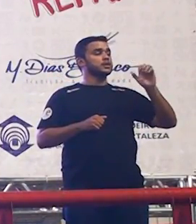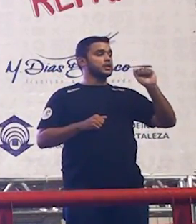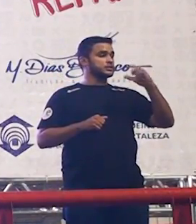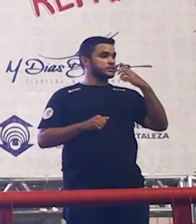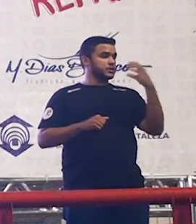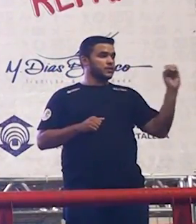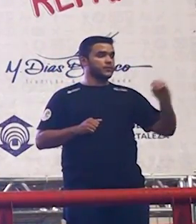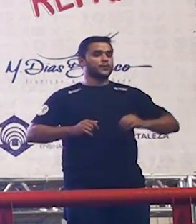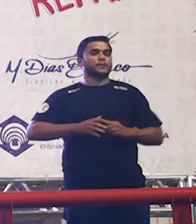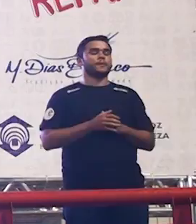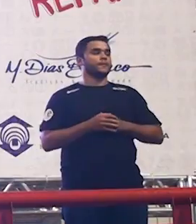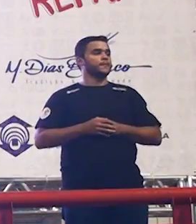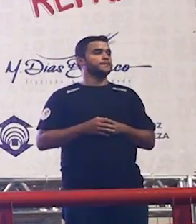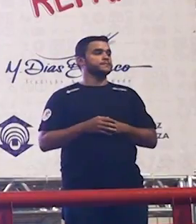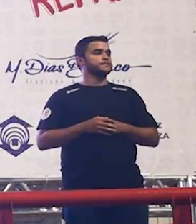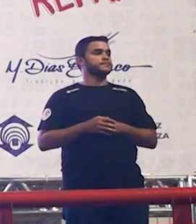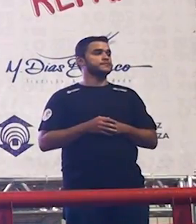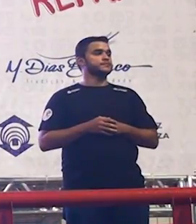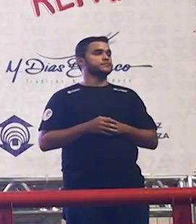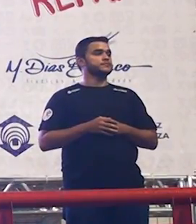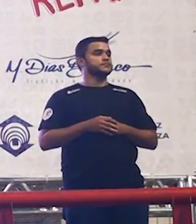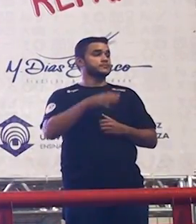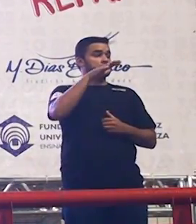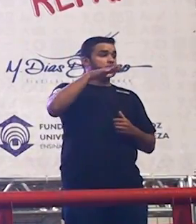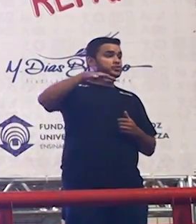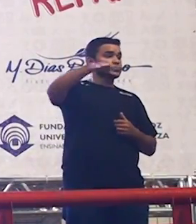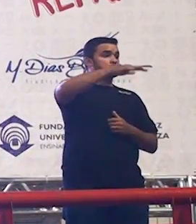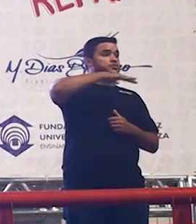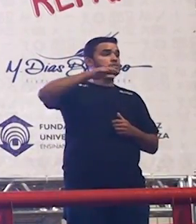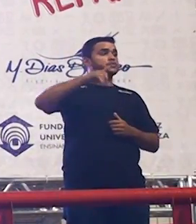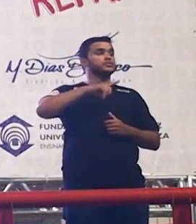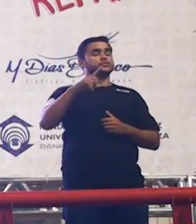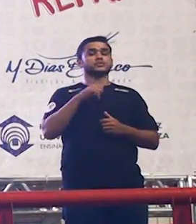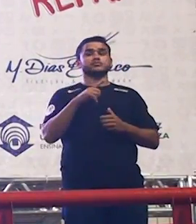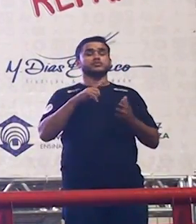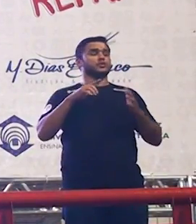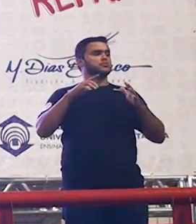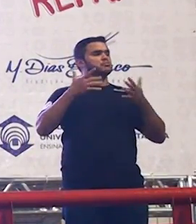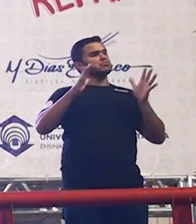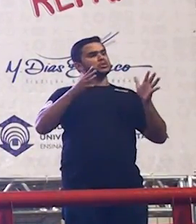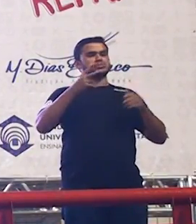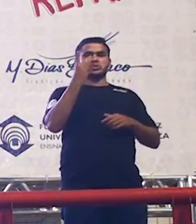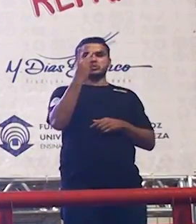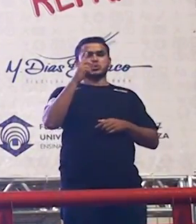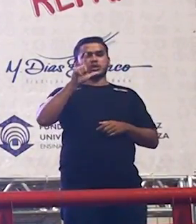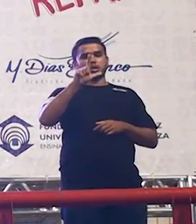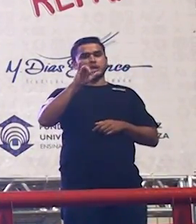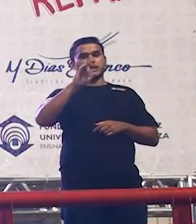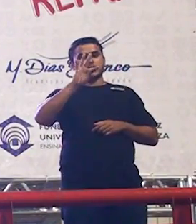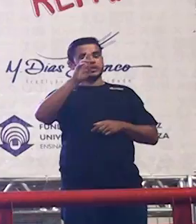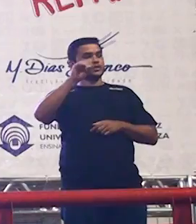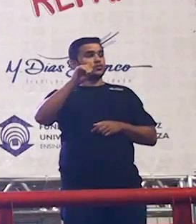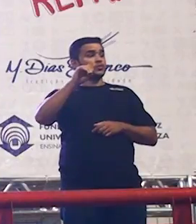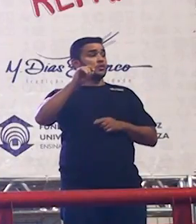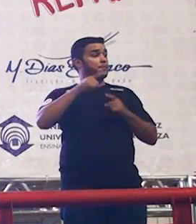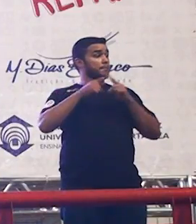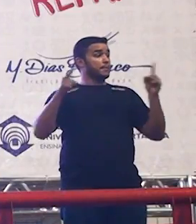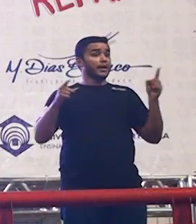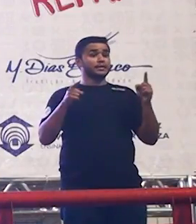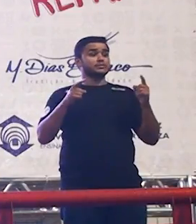saturação. Então esse ginásio, ele comporta 2 litros, mas eu só tenho 200